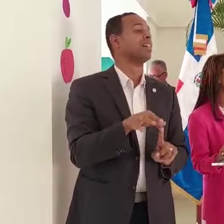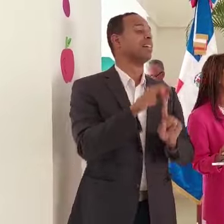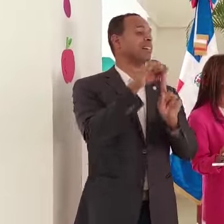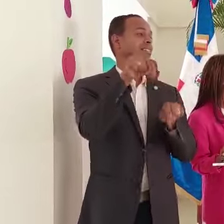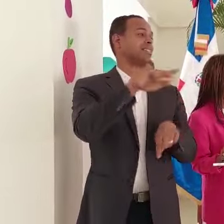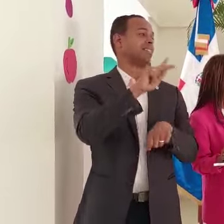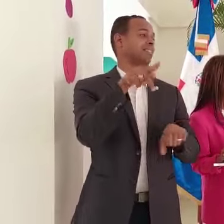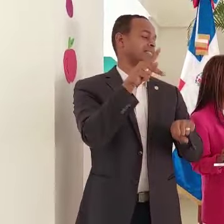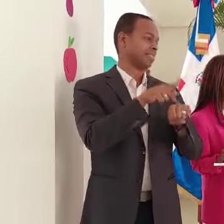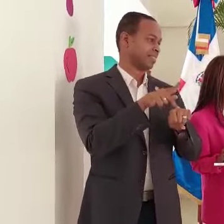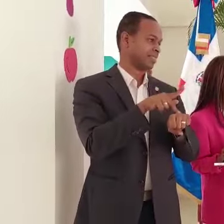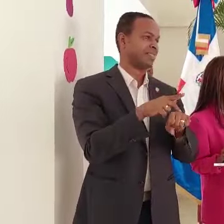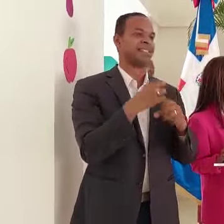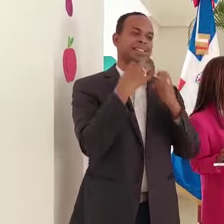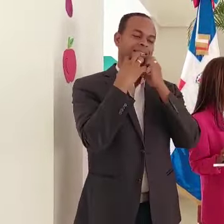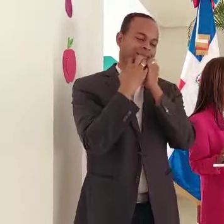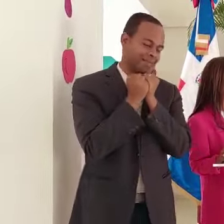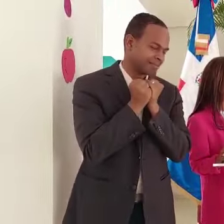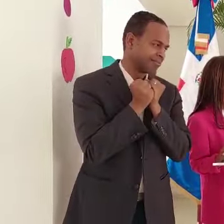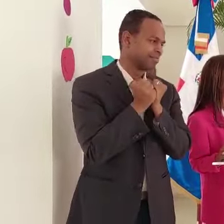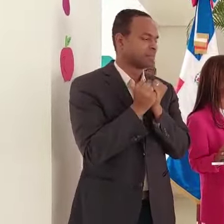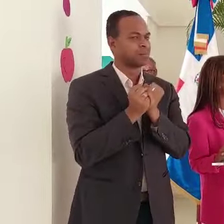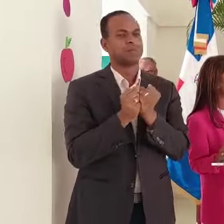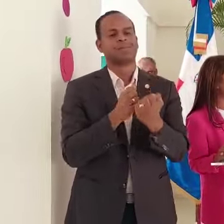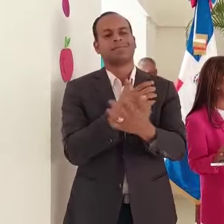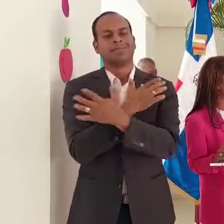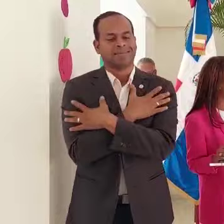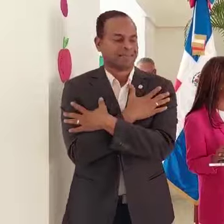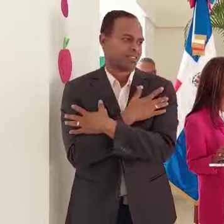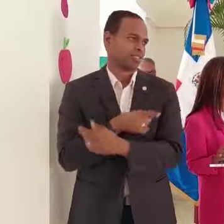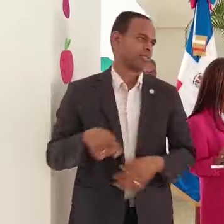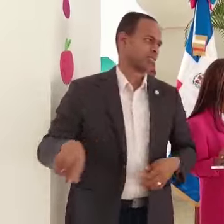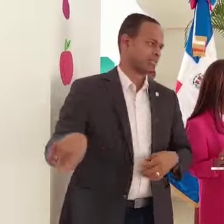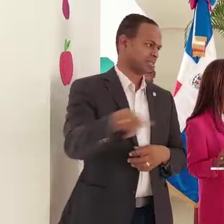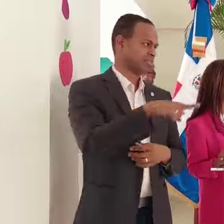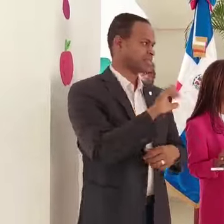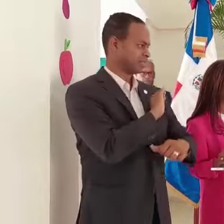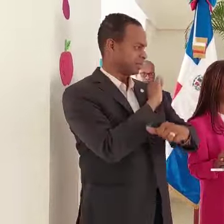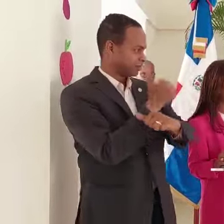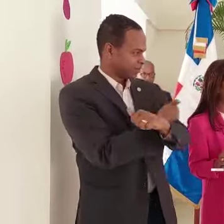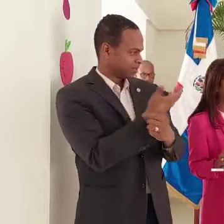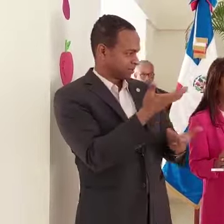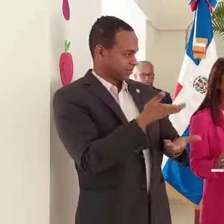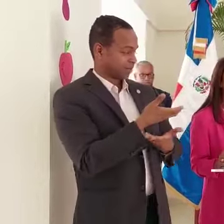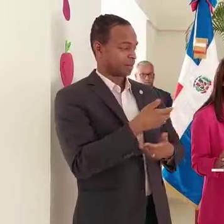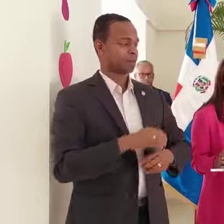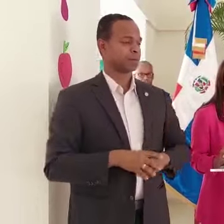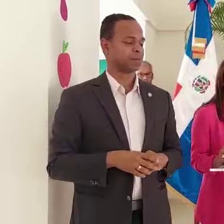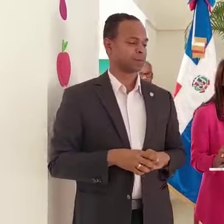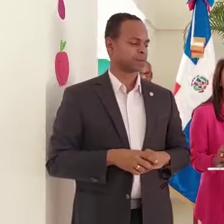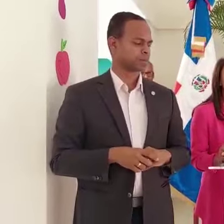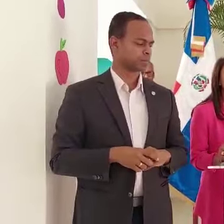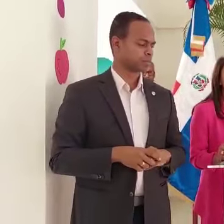especial en esta provincia a la que ella ama. Le manda un fuerte abrazo a todos ustedes, autoridades aquí presentes.